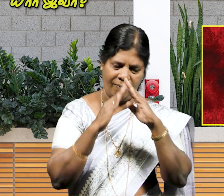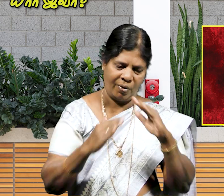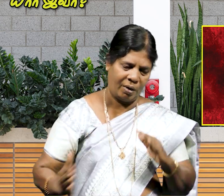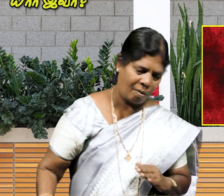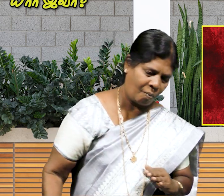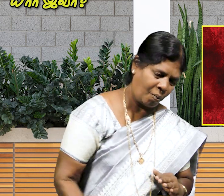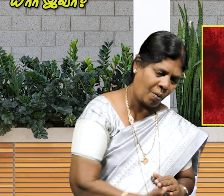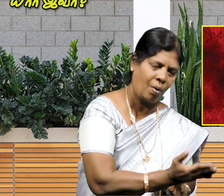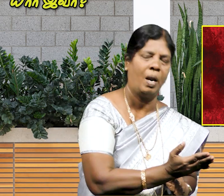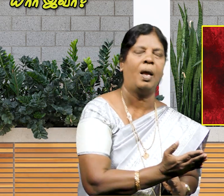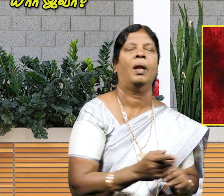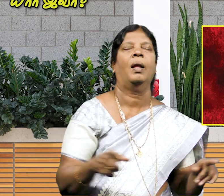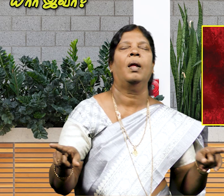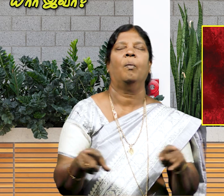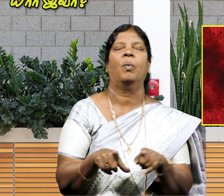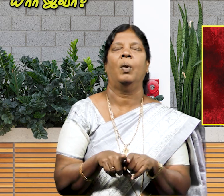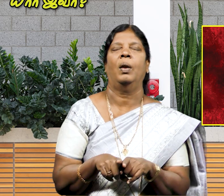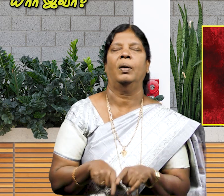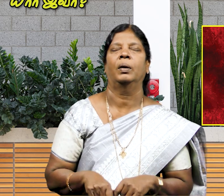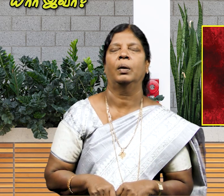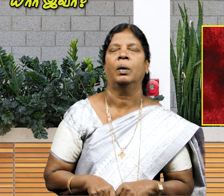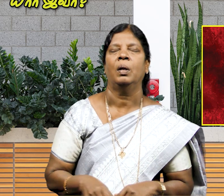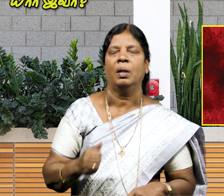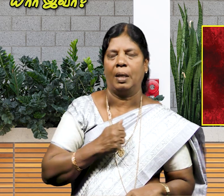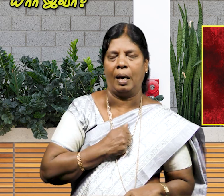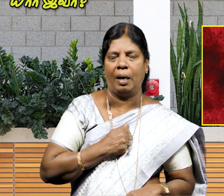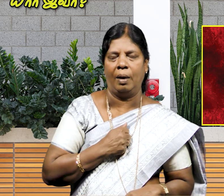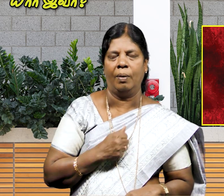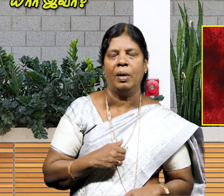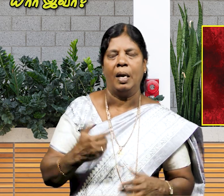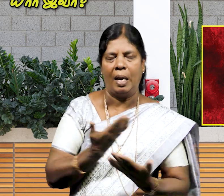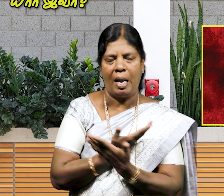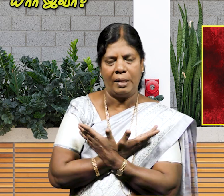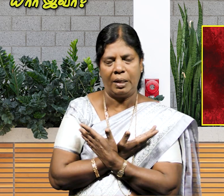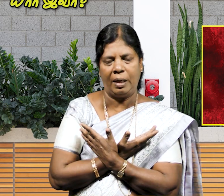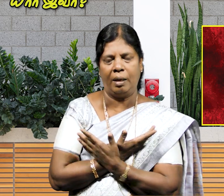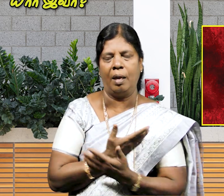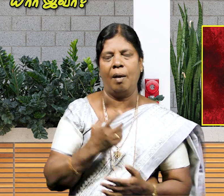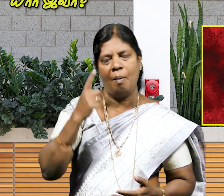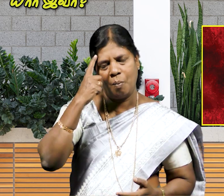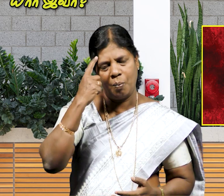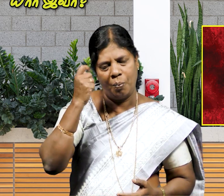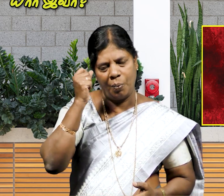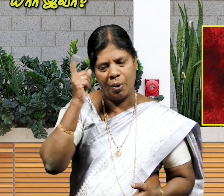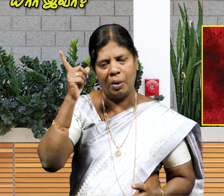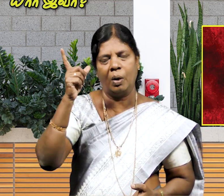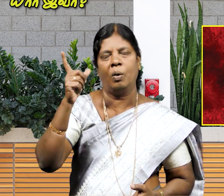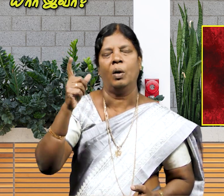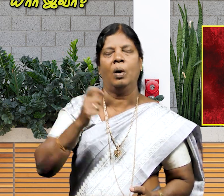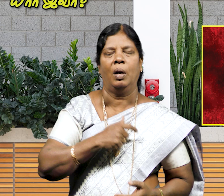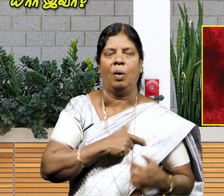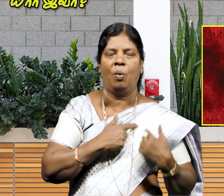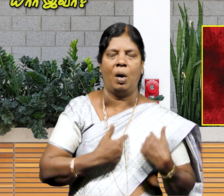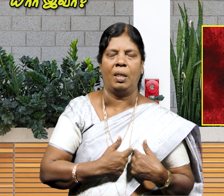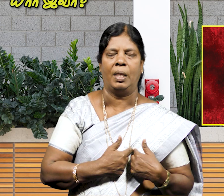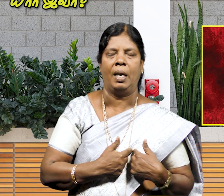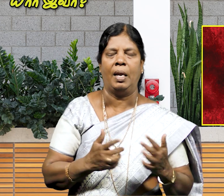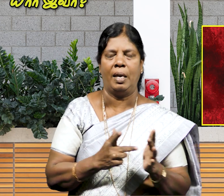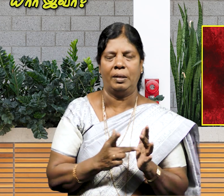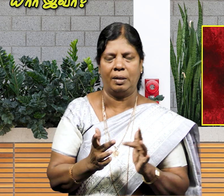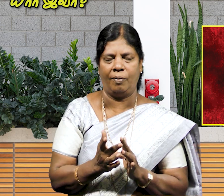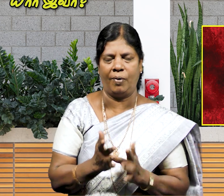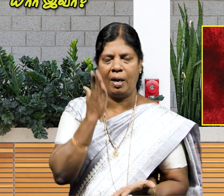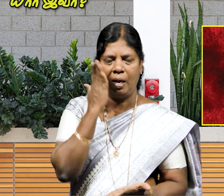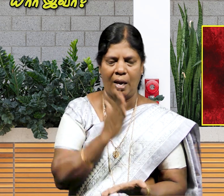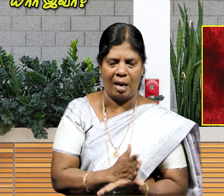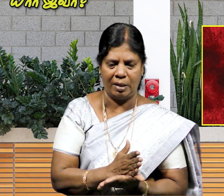வீட்டுக்கு கொண்டு வந்து சேர்த்ததை போல தங்களையும் அவர் நேசிக்கிறார் என்பதை புரிந்து கொண்டு தங்கள் உள்ளத்திலே அவரை